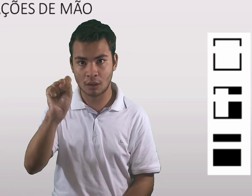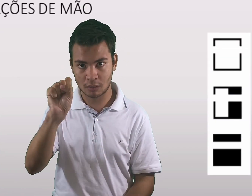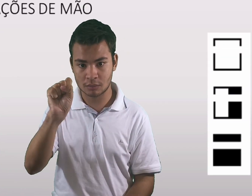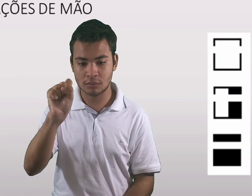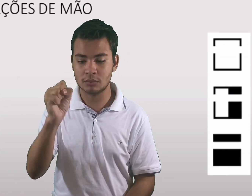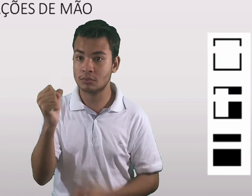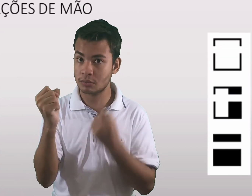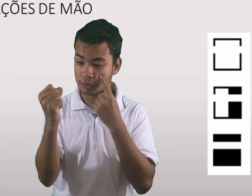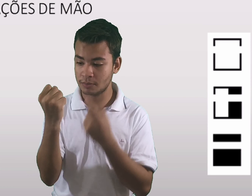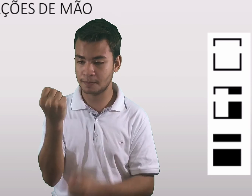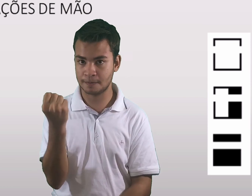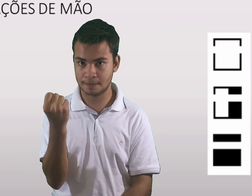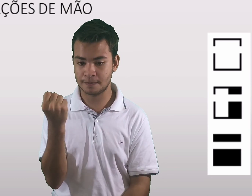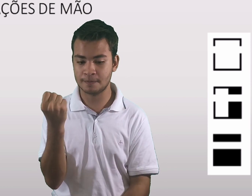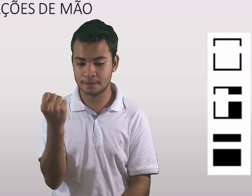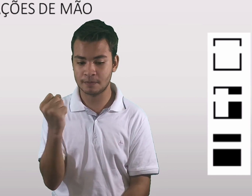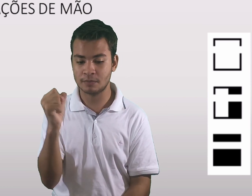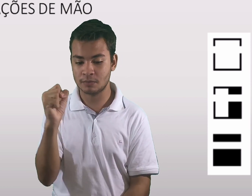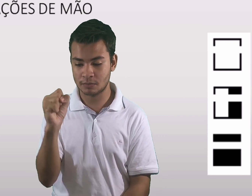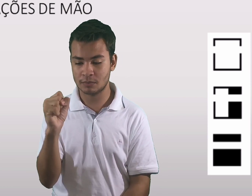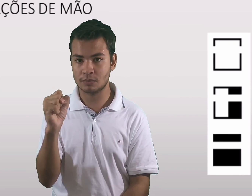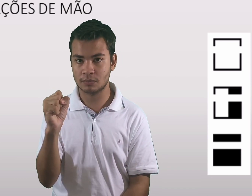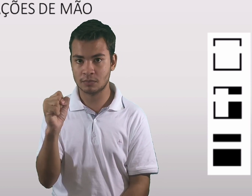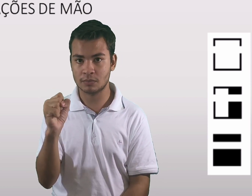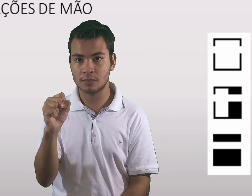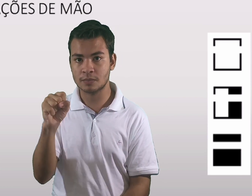Agora a configuração de mão em S.